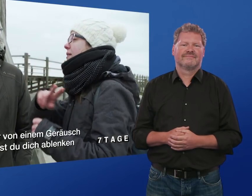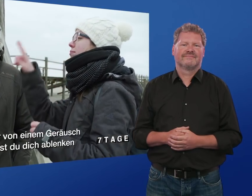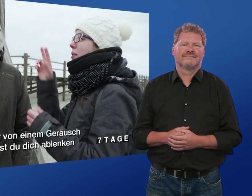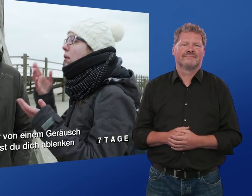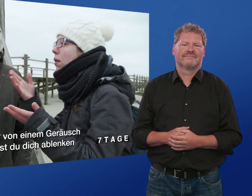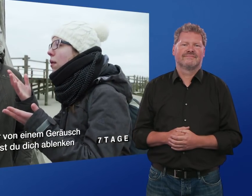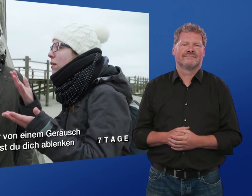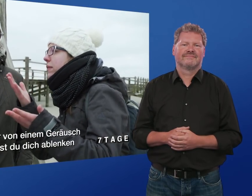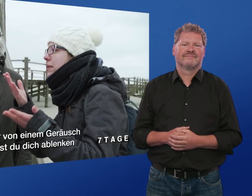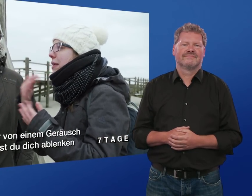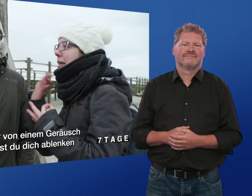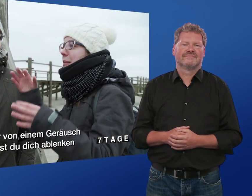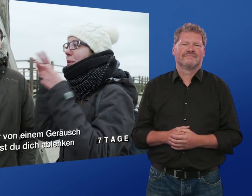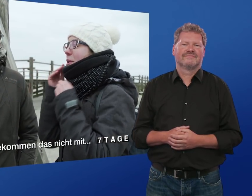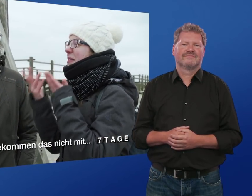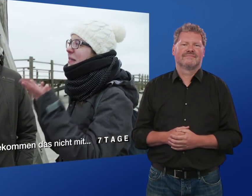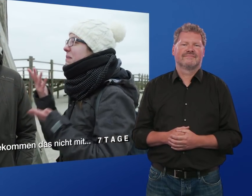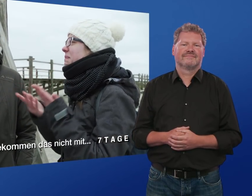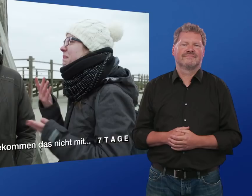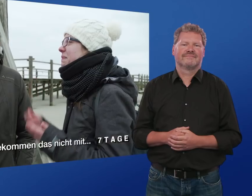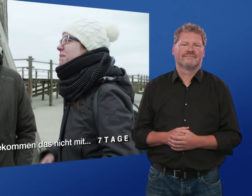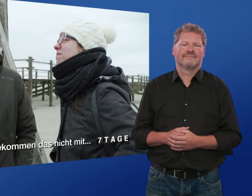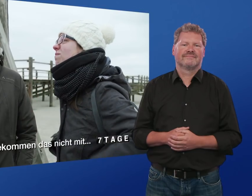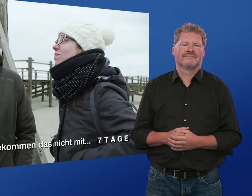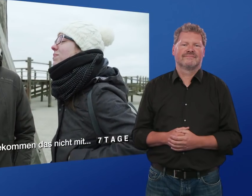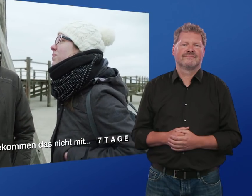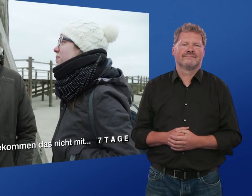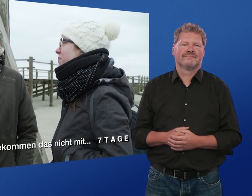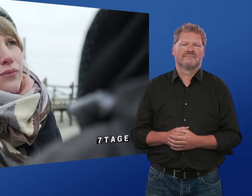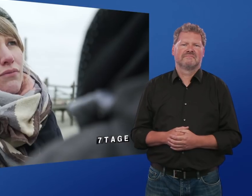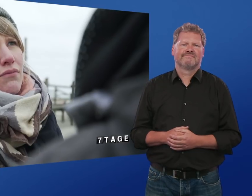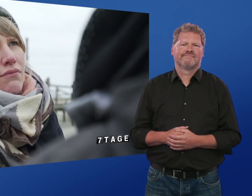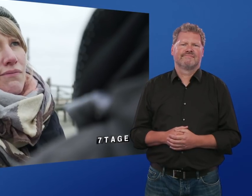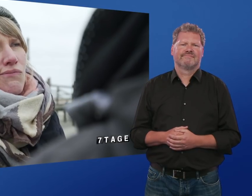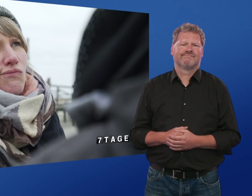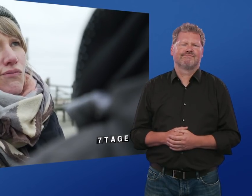es